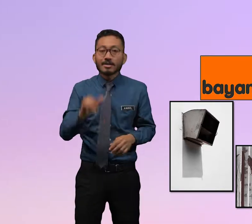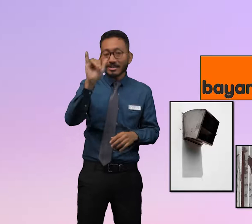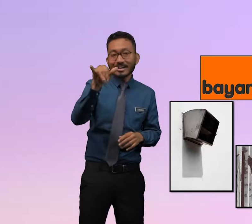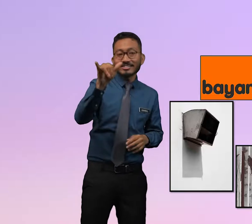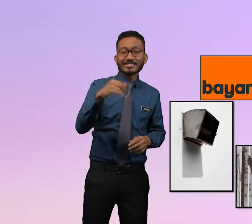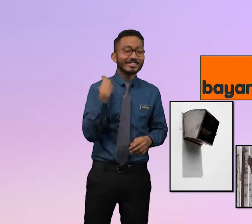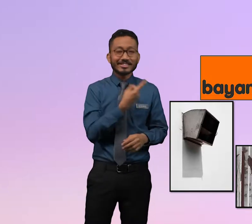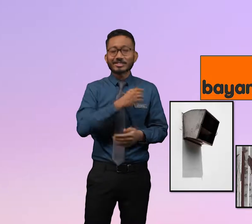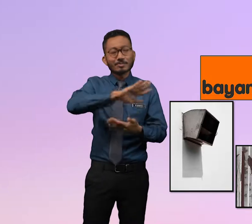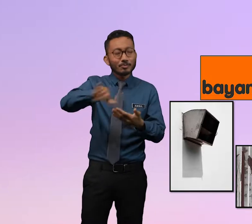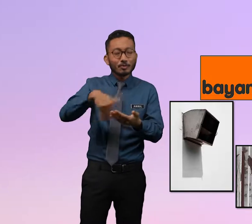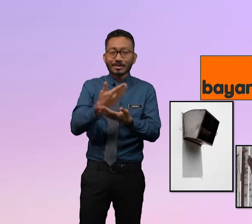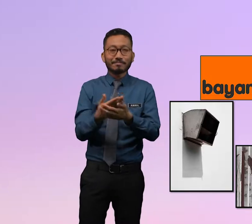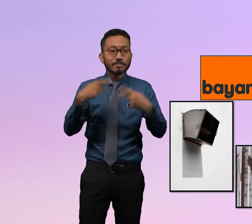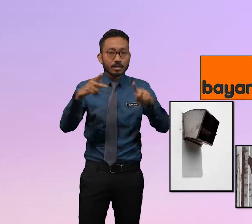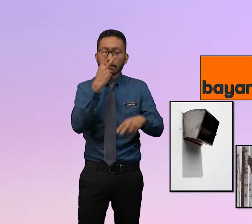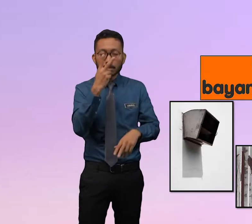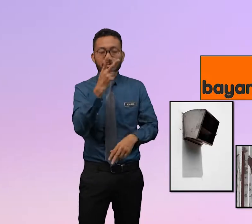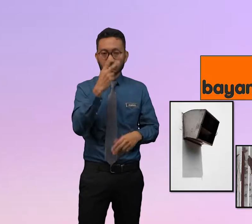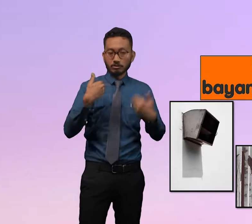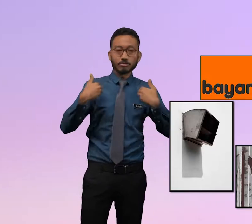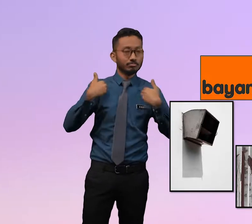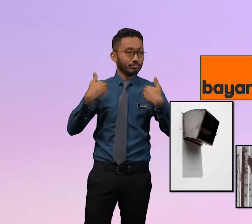Ya, kita semua pernah nampak.